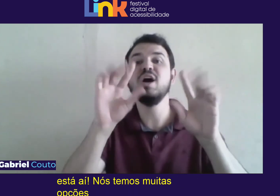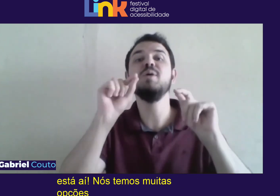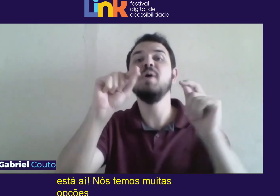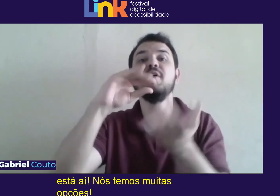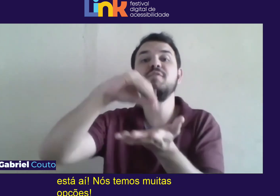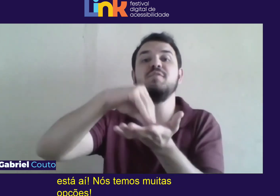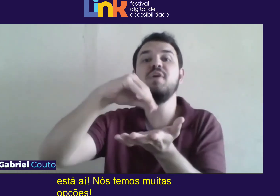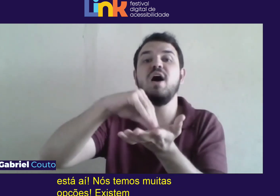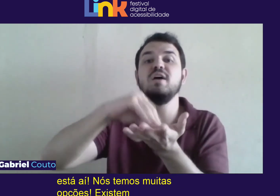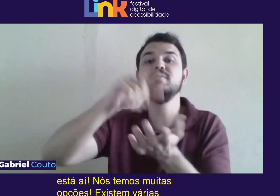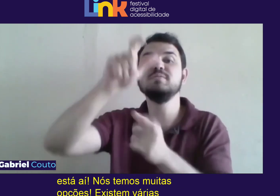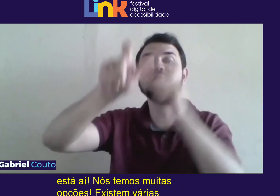estratégias para serem